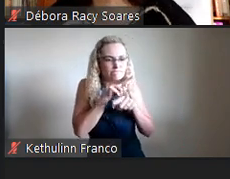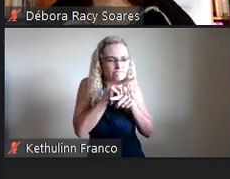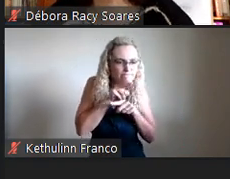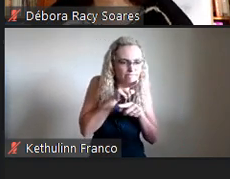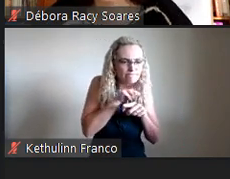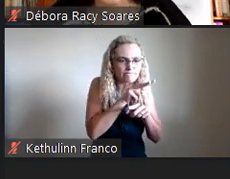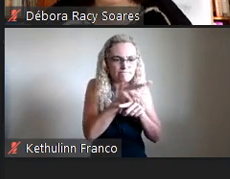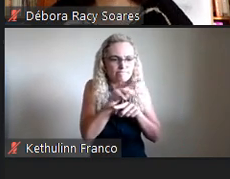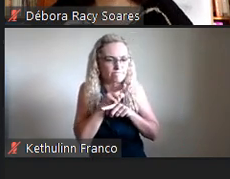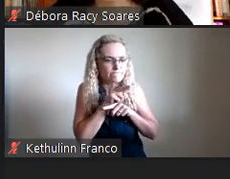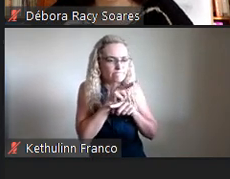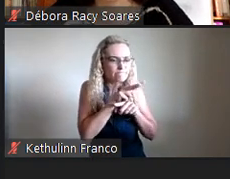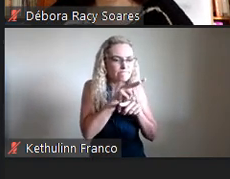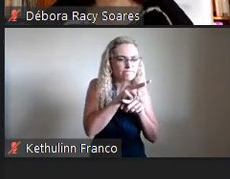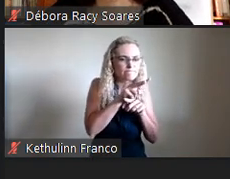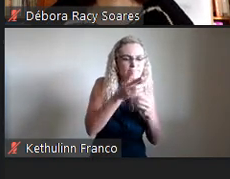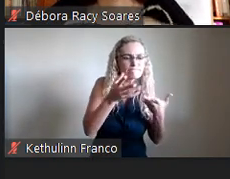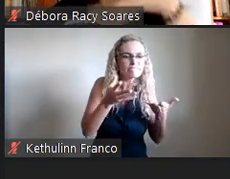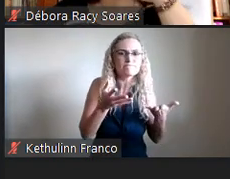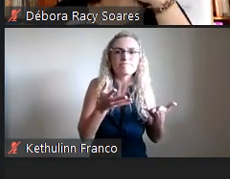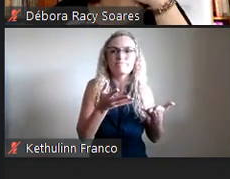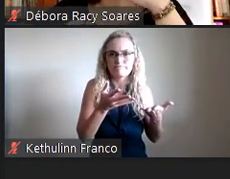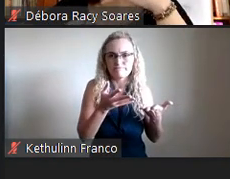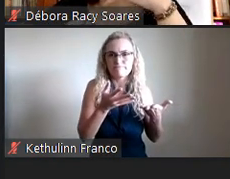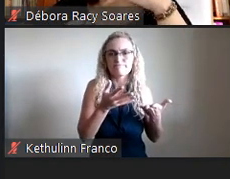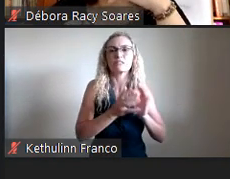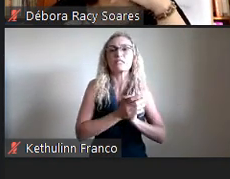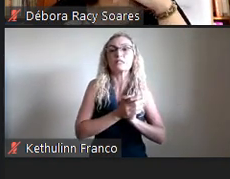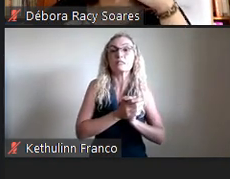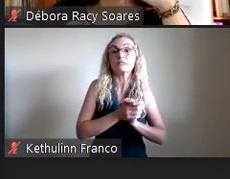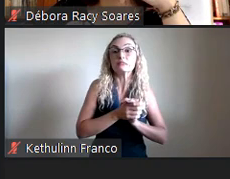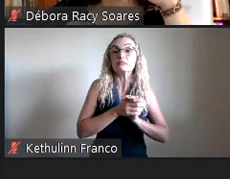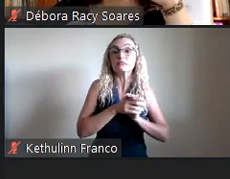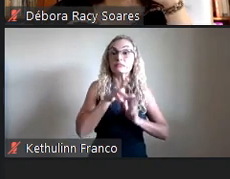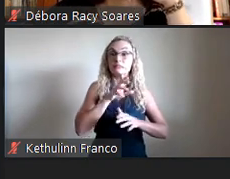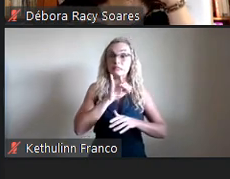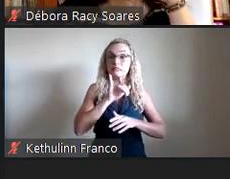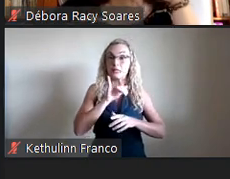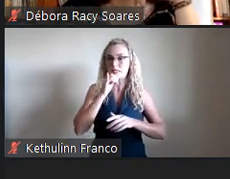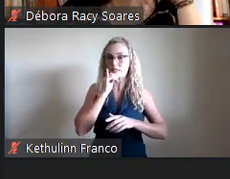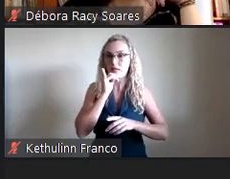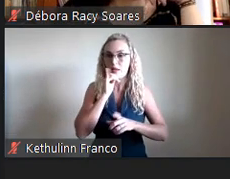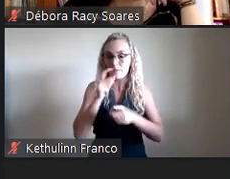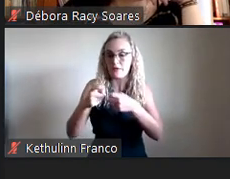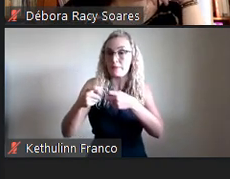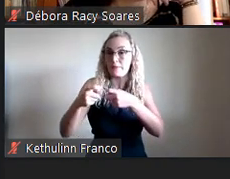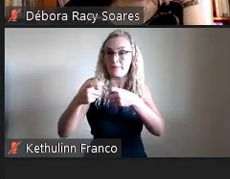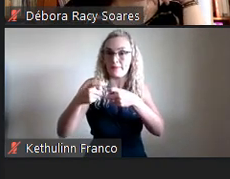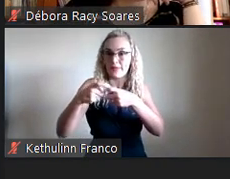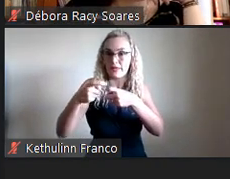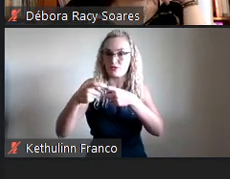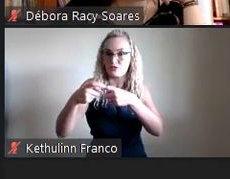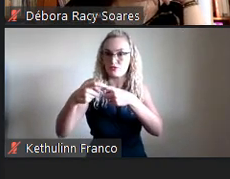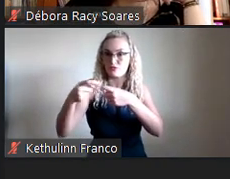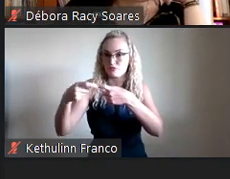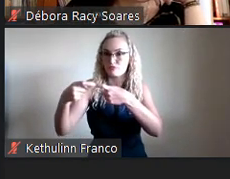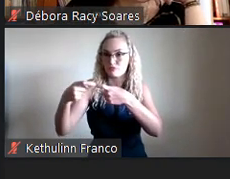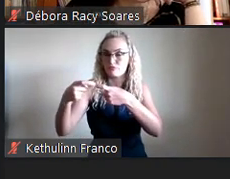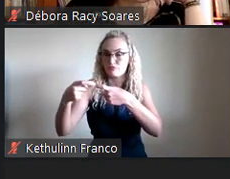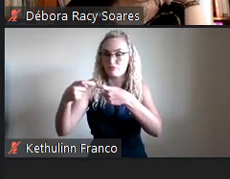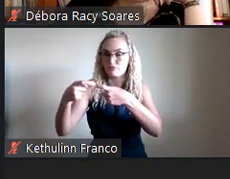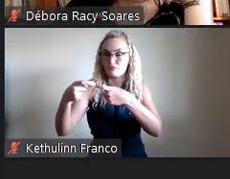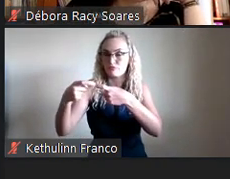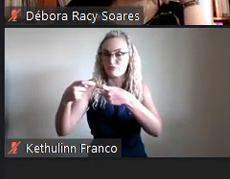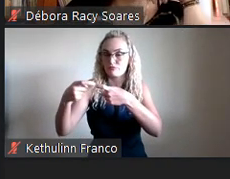fiscalização, vistoria. Se for um procedimento médico, aí entra a nossa inquietação. É uma